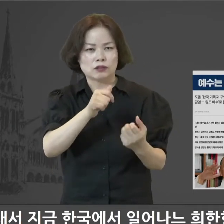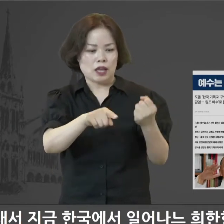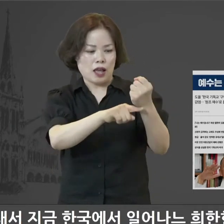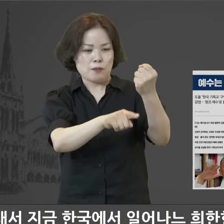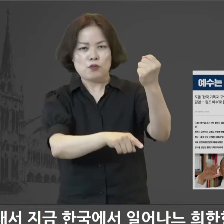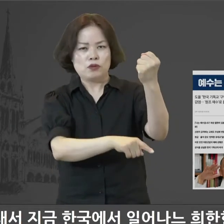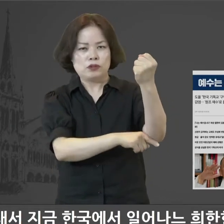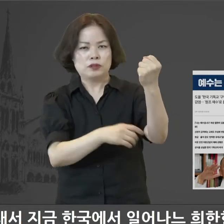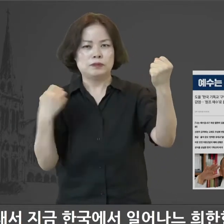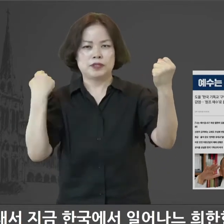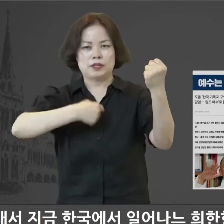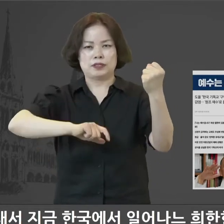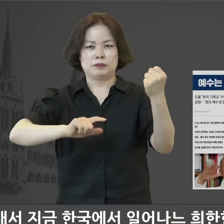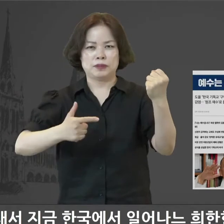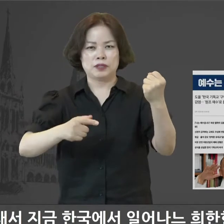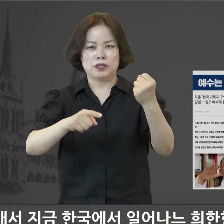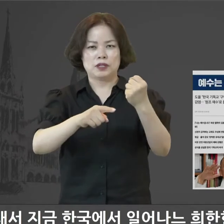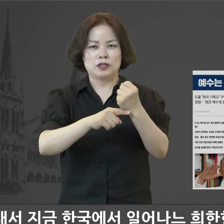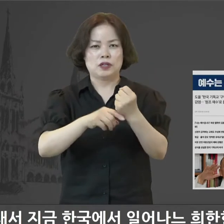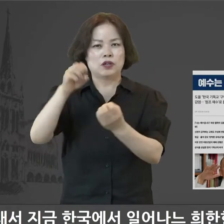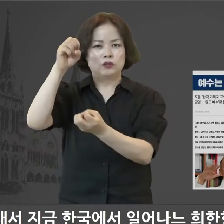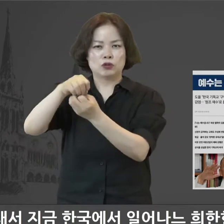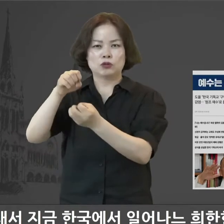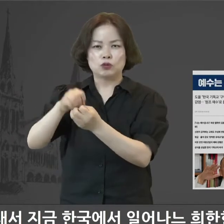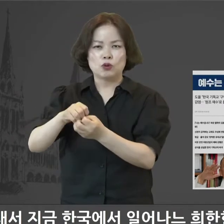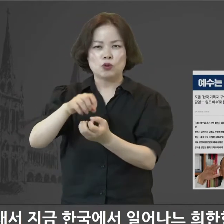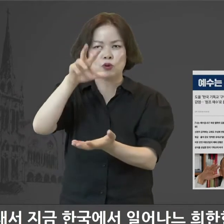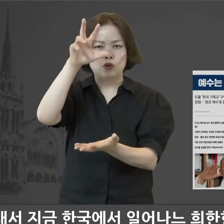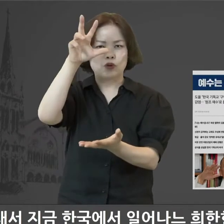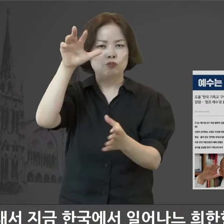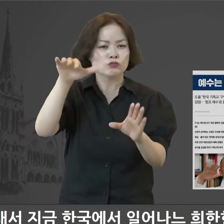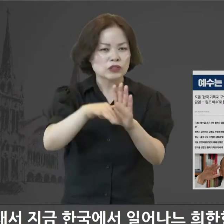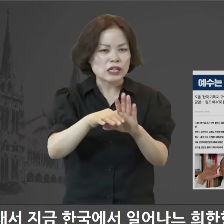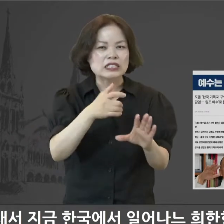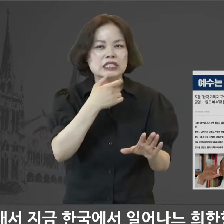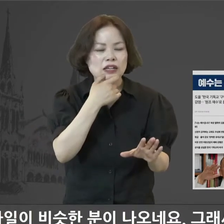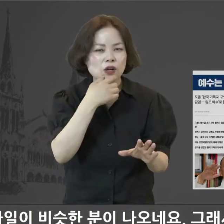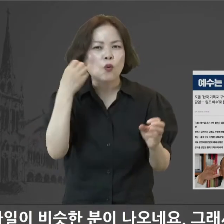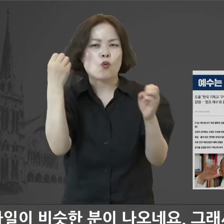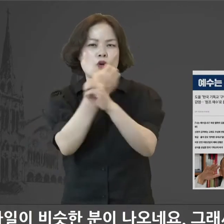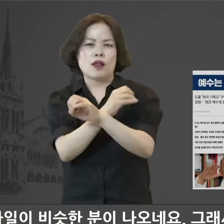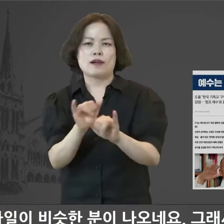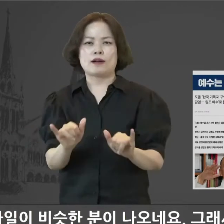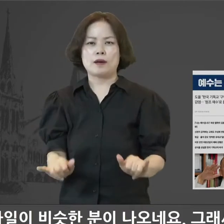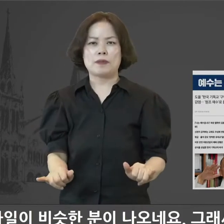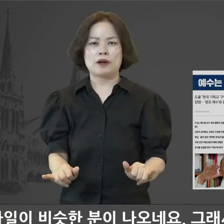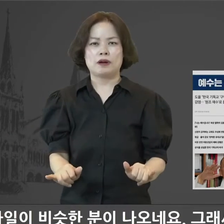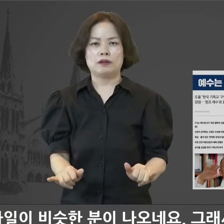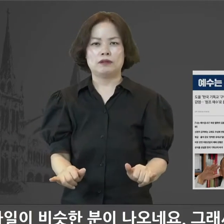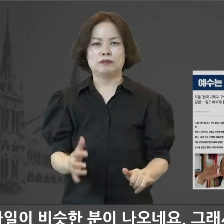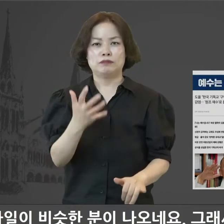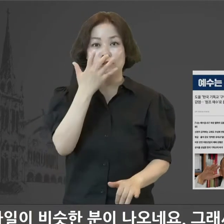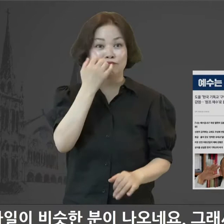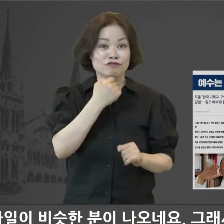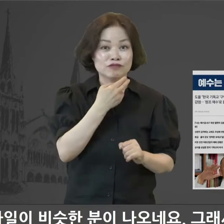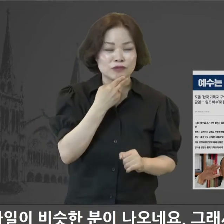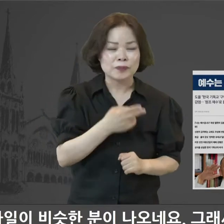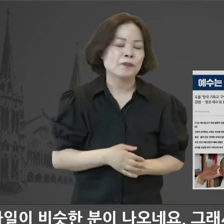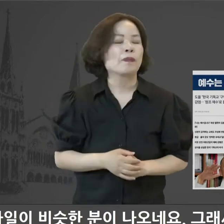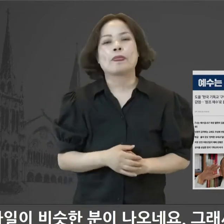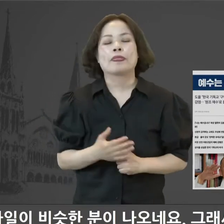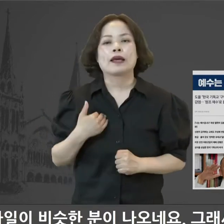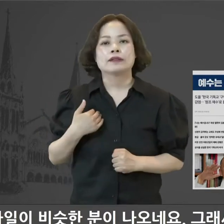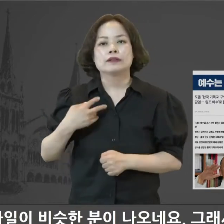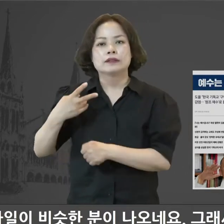입습니다. 전통 문화를 싫어하는 게 아니라 오해받을까 봐. 그런데 별로 안 웃기죠. 근데 제가